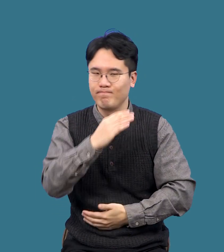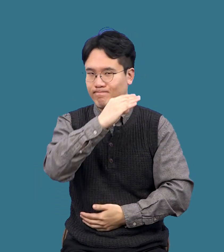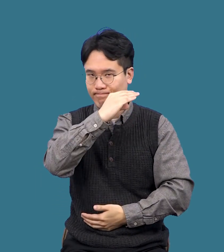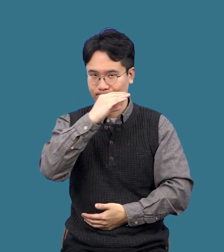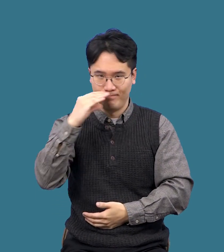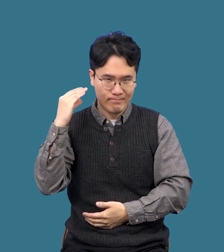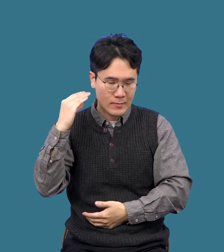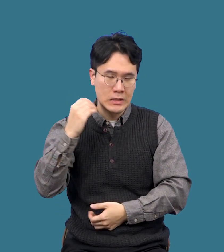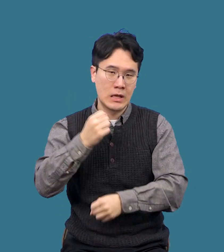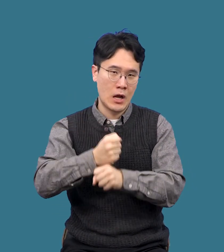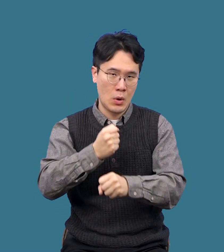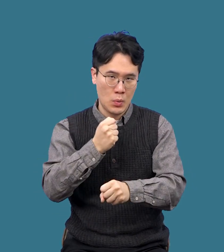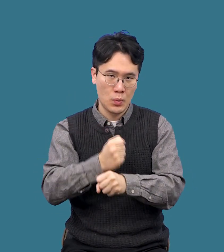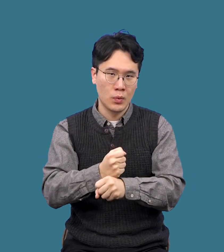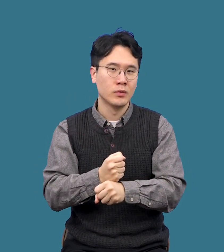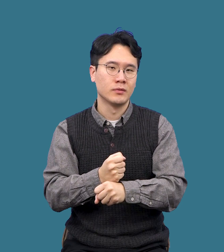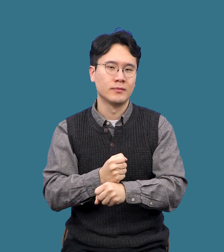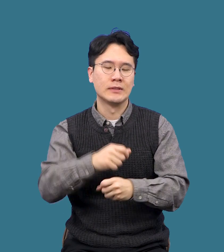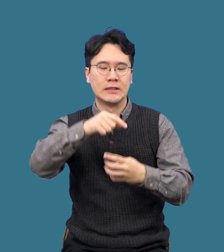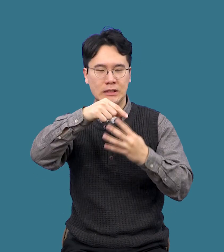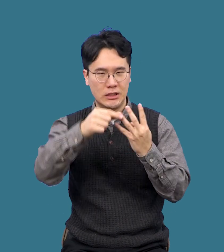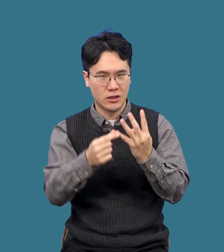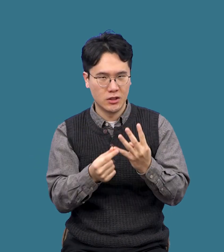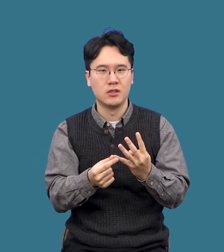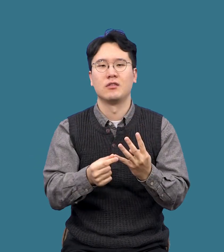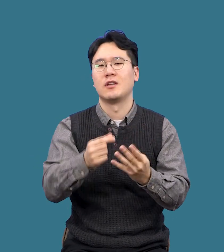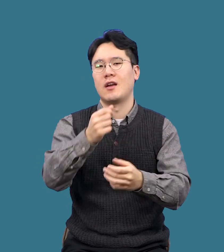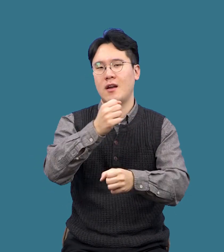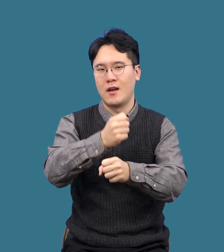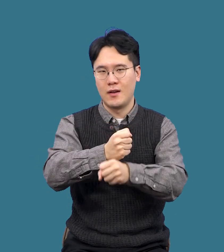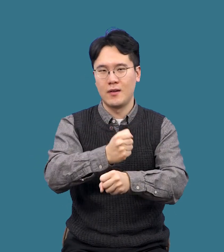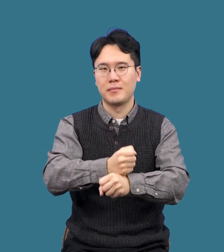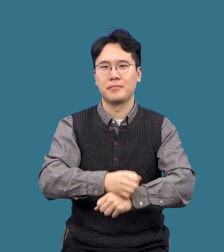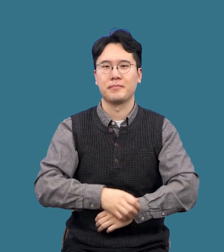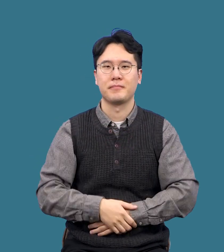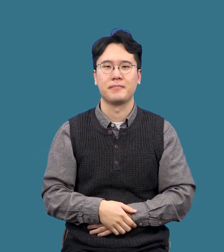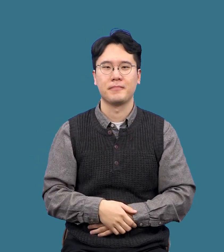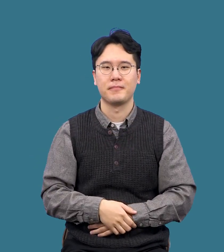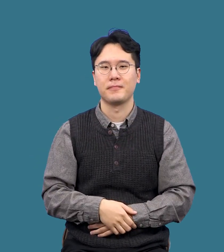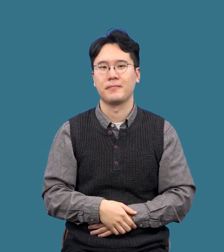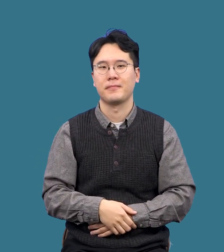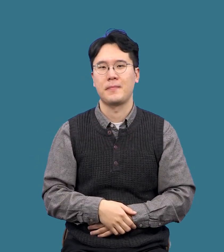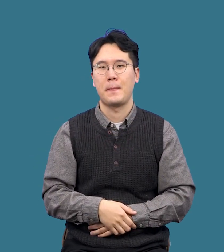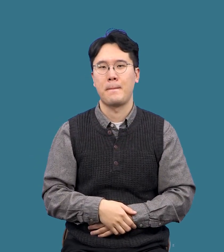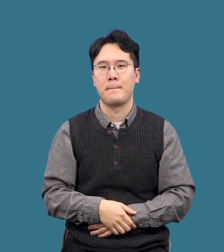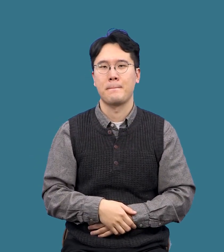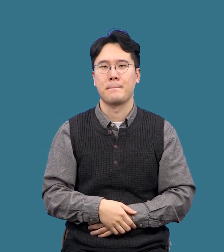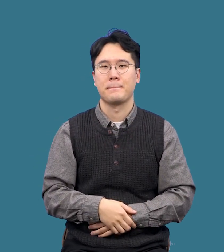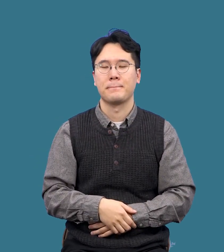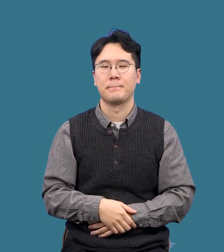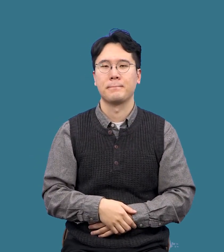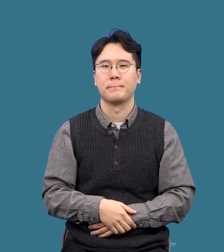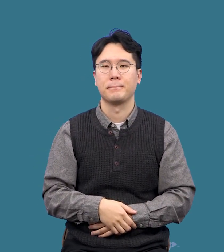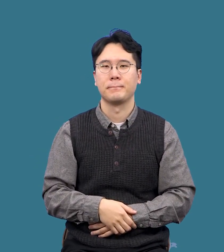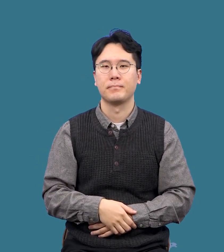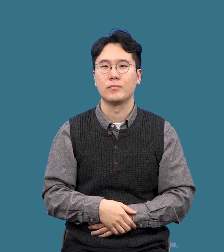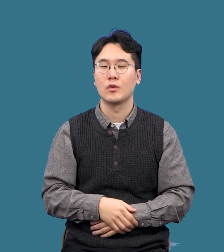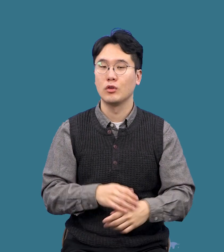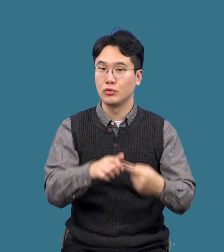품위 있게 하고 질서 있게 하라. 아멘. 그러니까 품위와